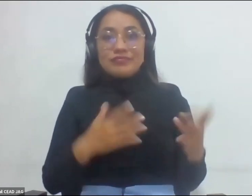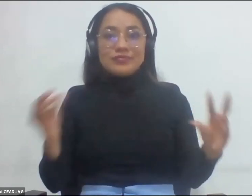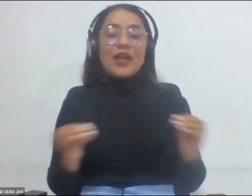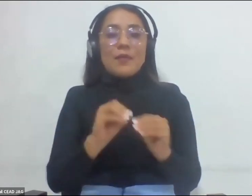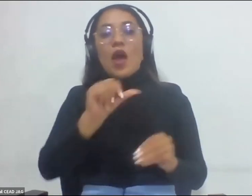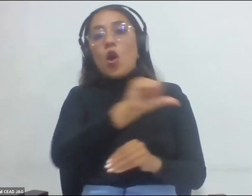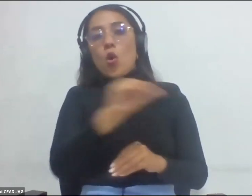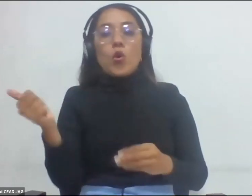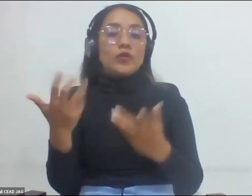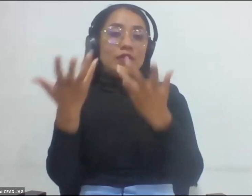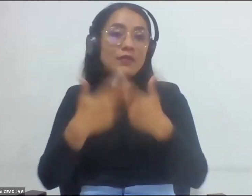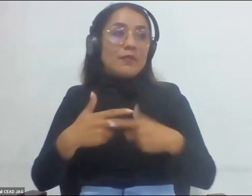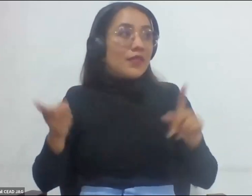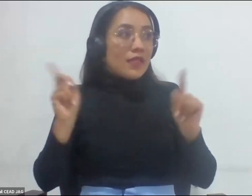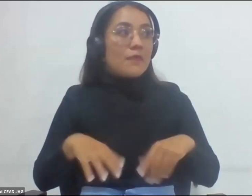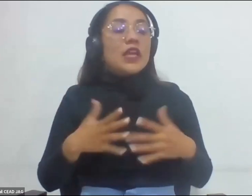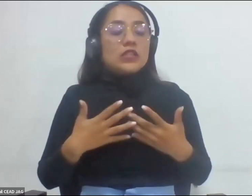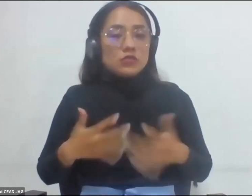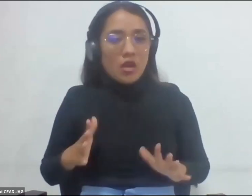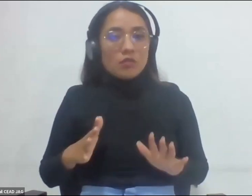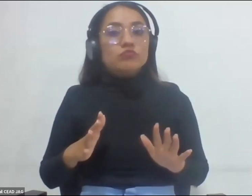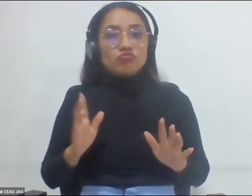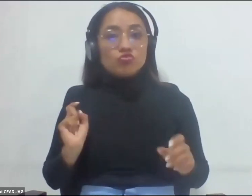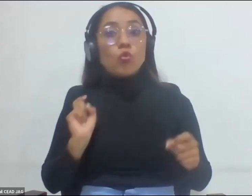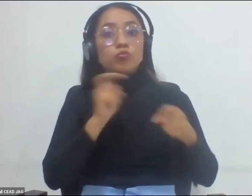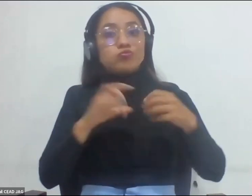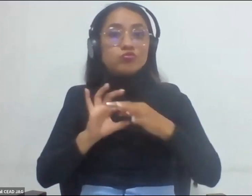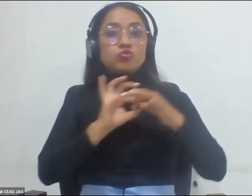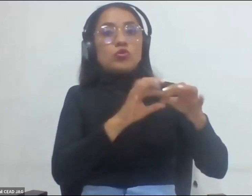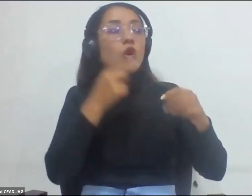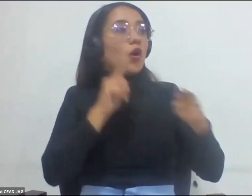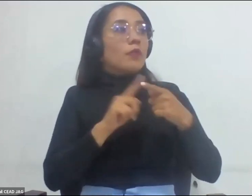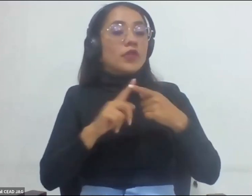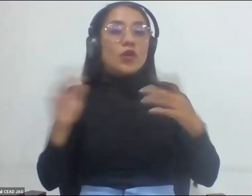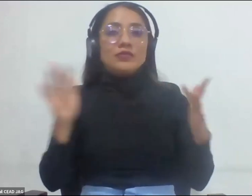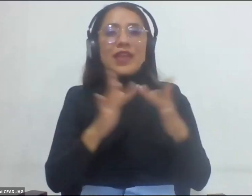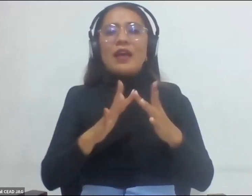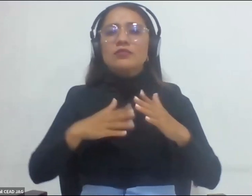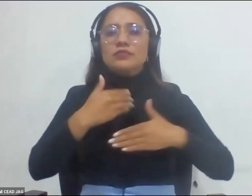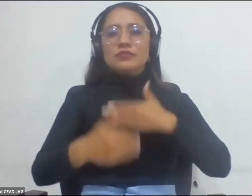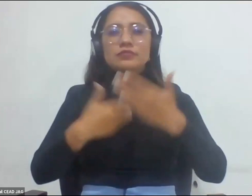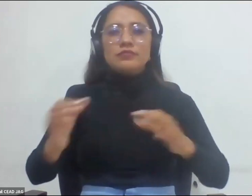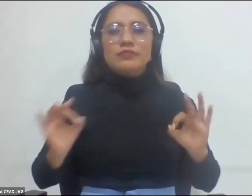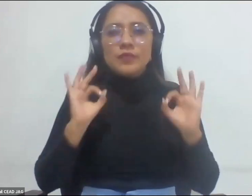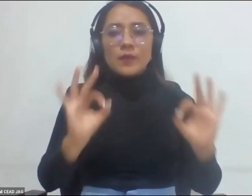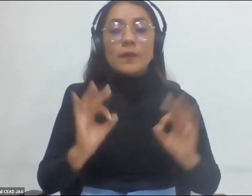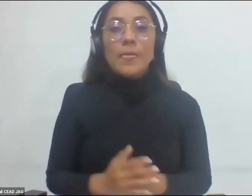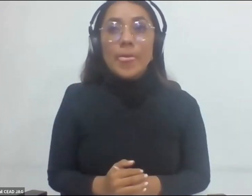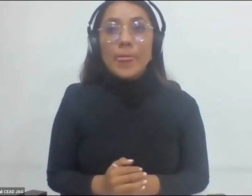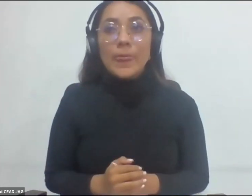vinculados con ellos para dar transparencia en el proceso muy bien la siguiente pregunta va para